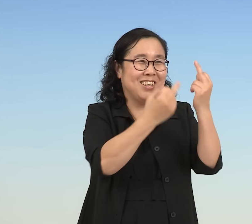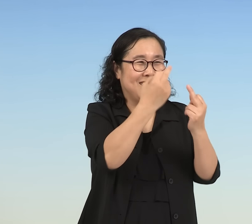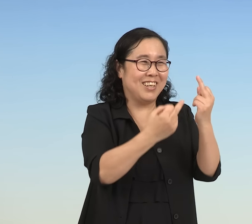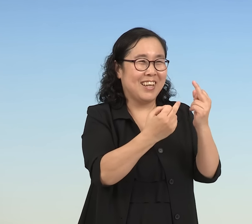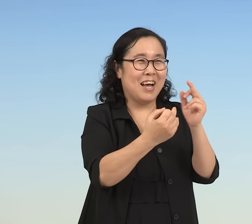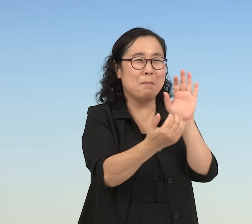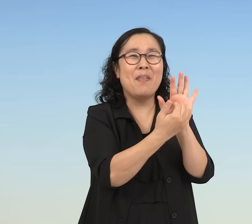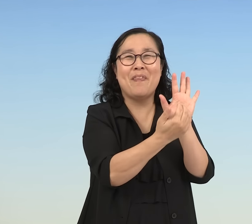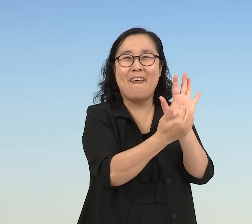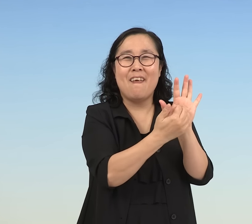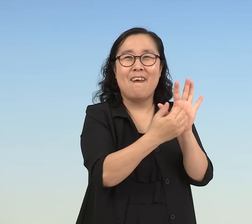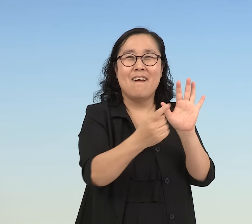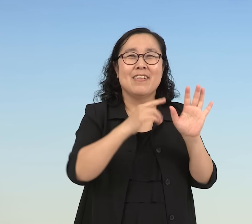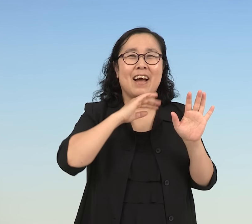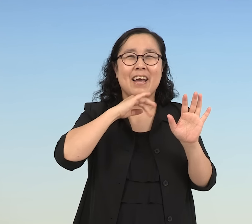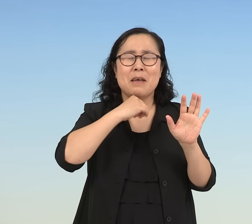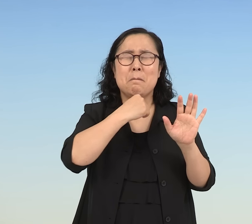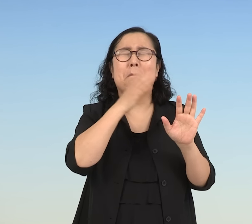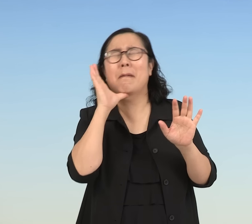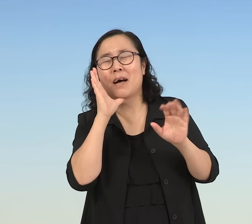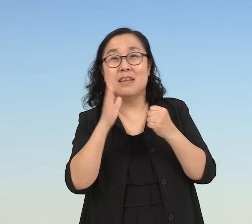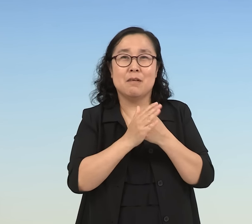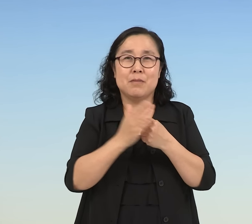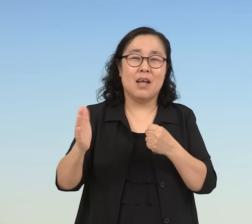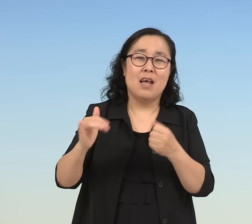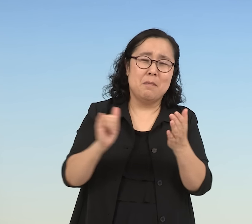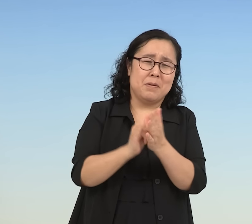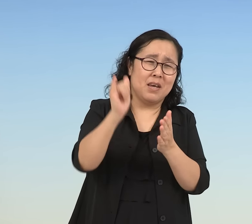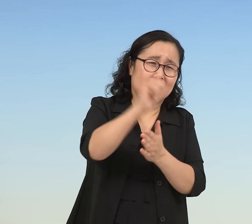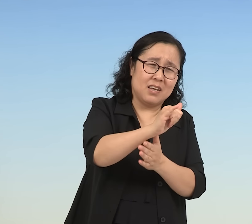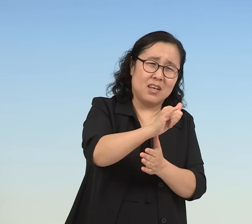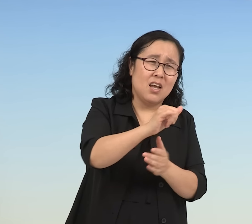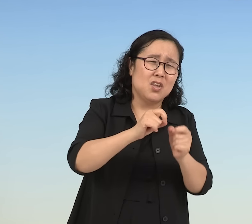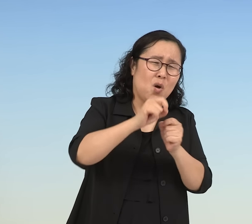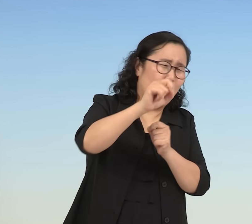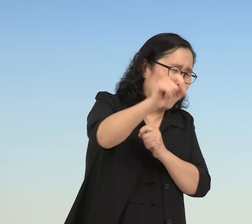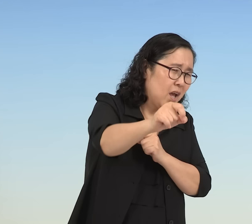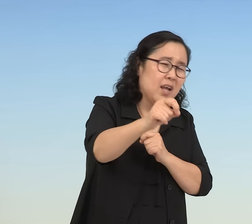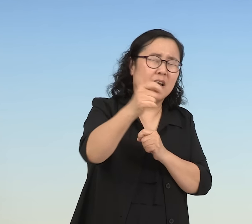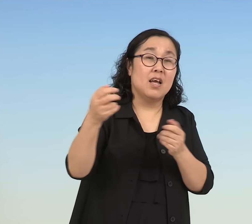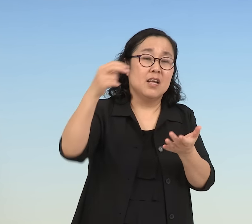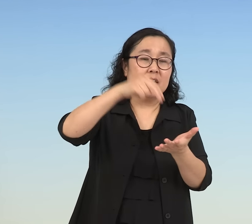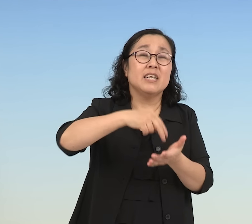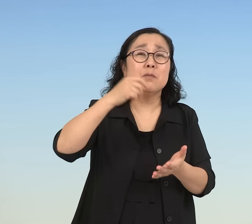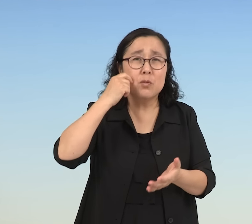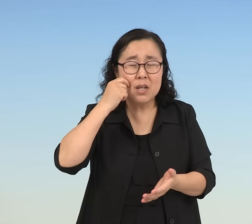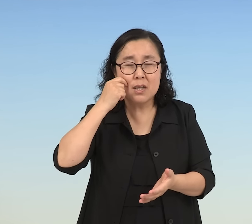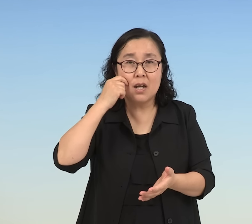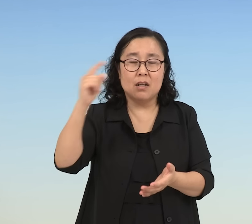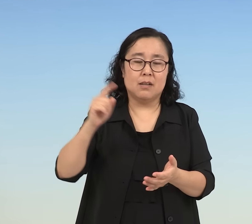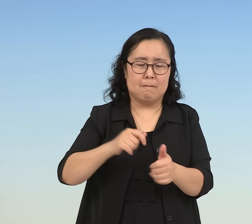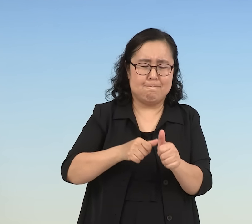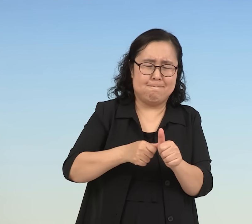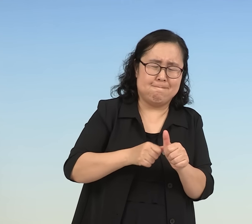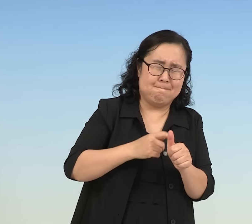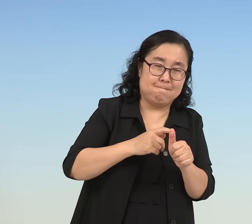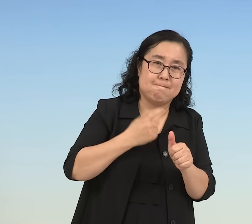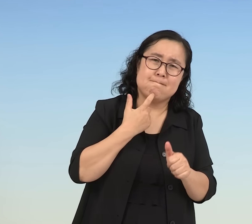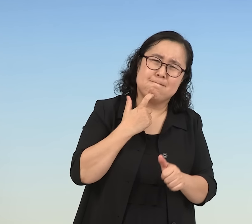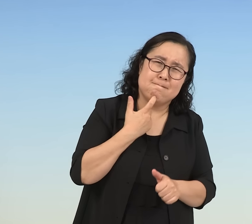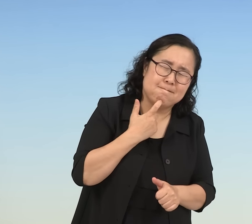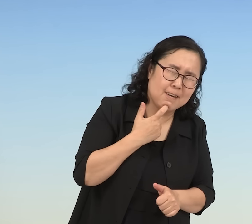말렸습니다. 어머니 연세가 지금 몇인데 그 비행기를 어떻게 탄다고 그러냐. 그 제가 좀 밀어붙여가지고 이제